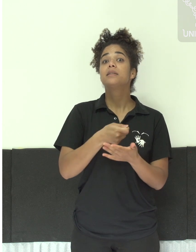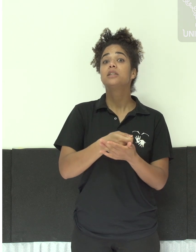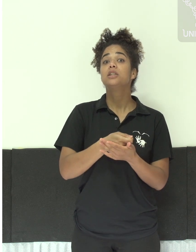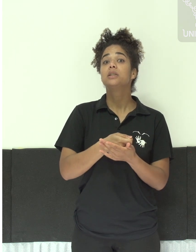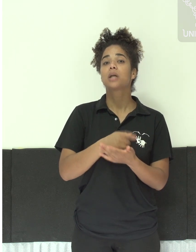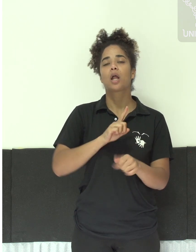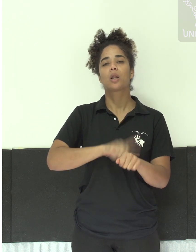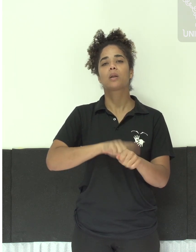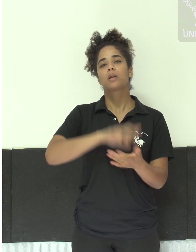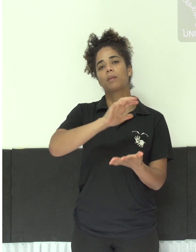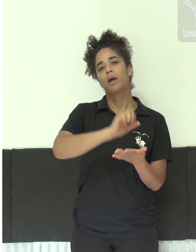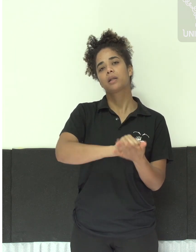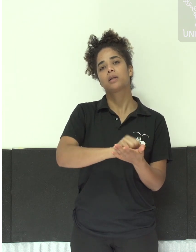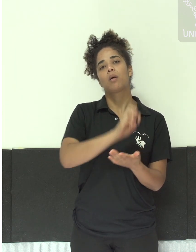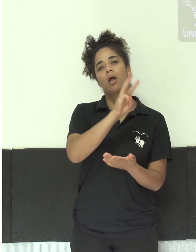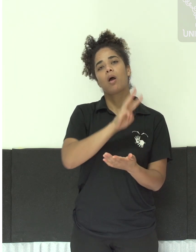convocado.